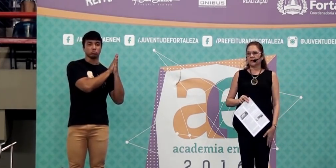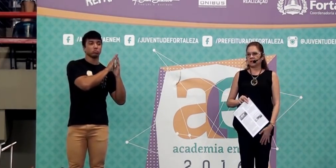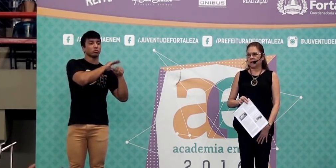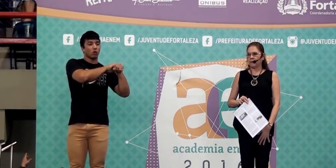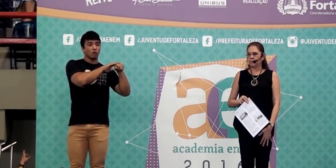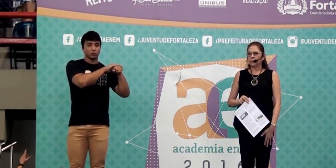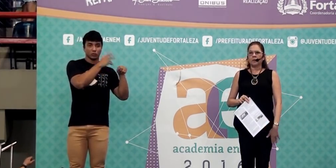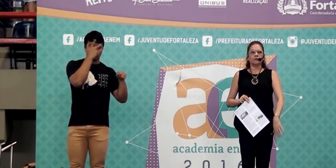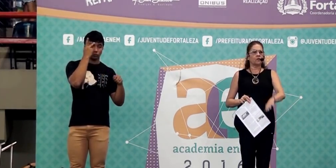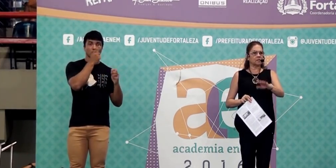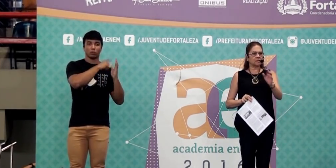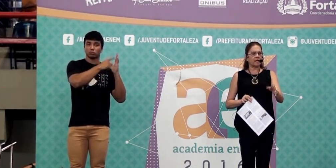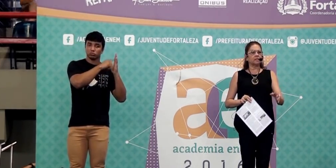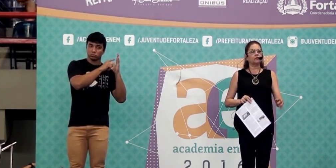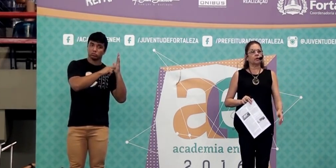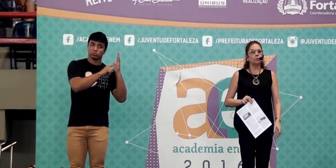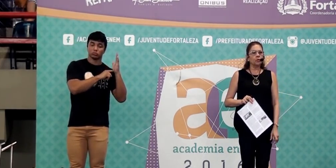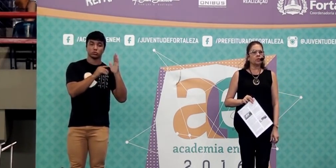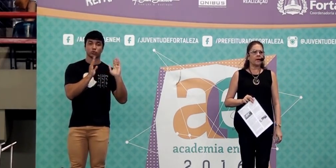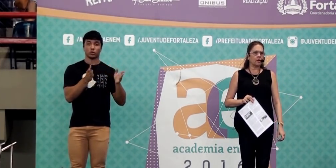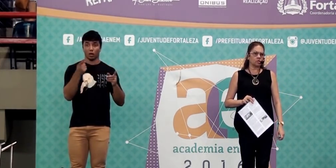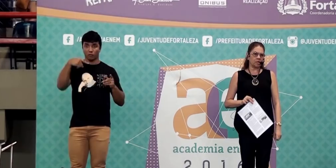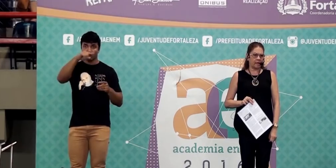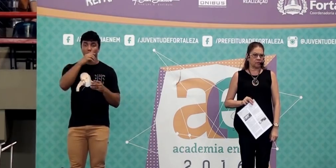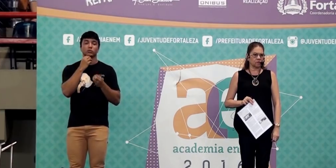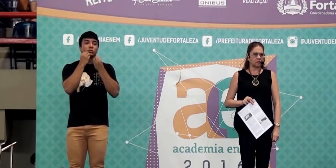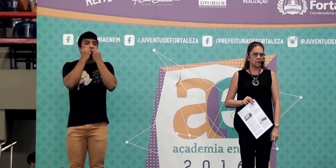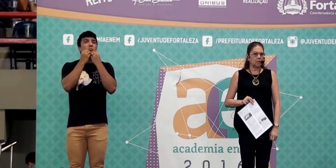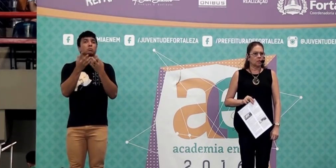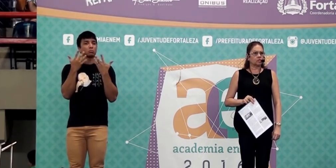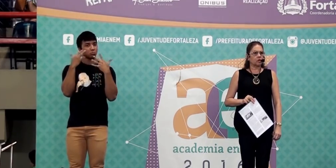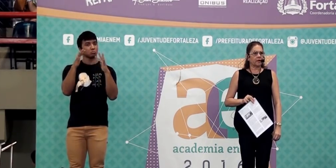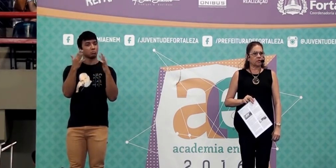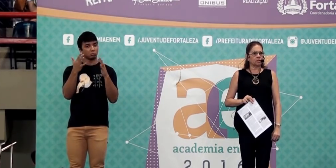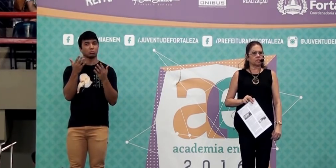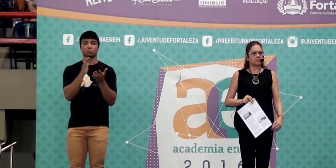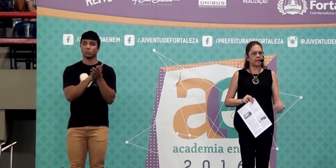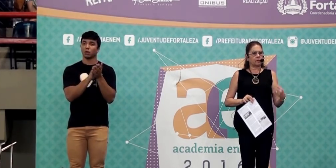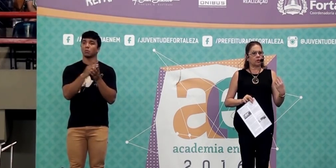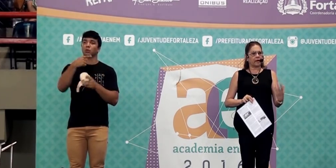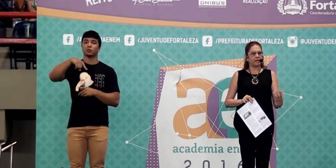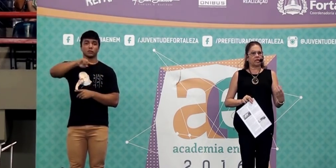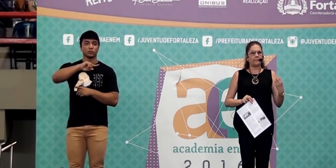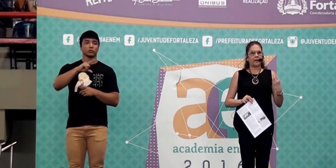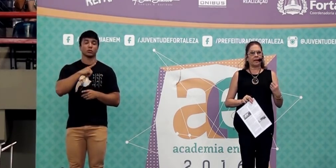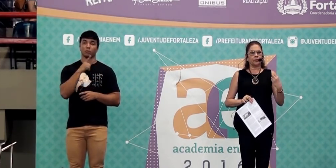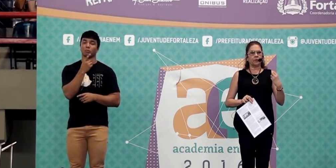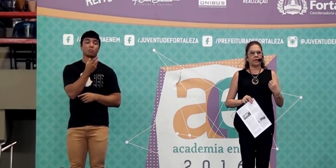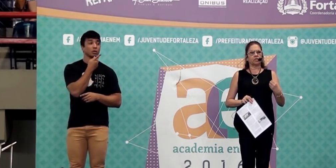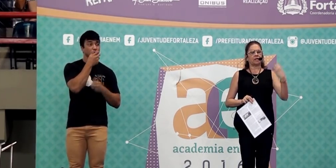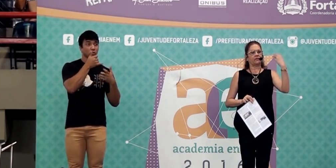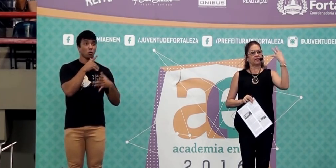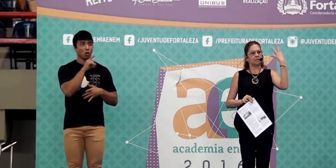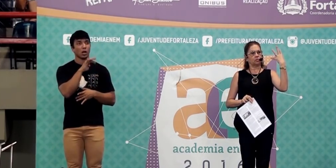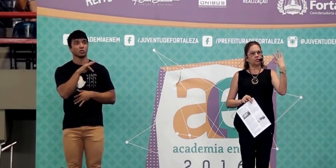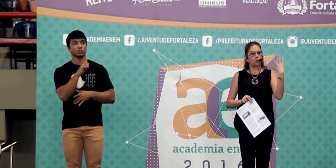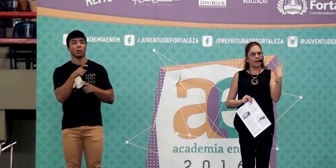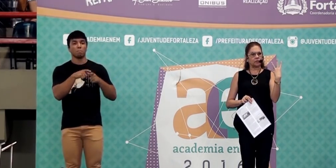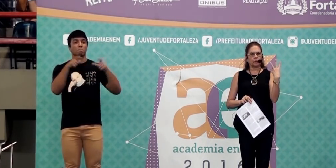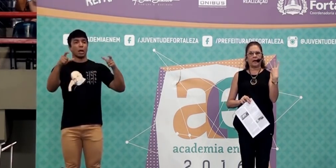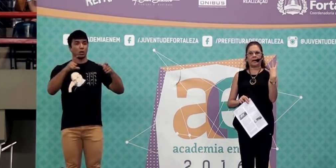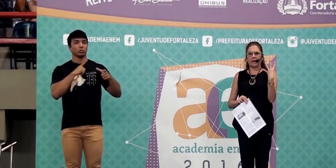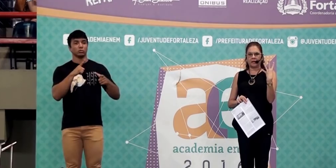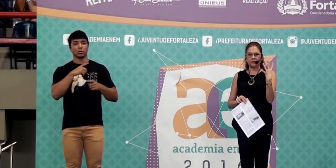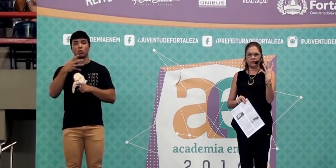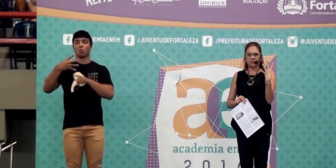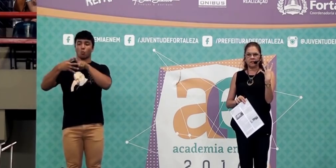dentro e conversei. E vocês foram muito elogiados. Os corretores disseram: Gorete, a maioria está fazendo os